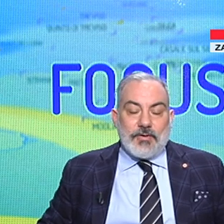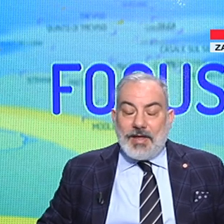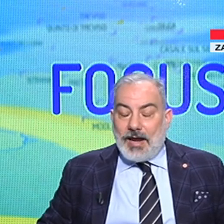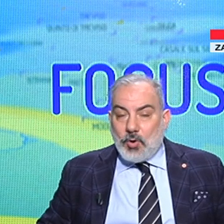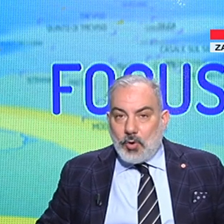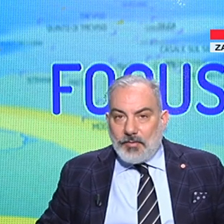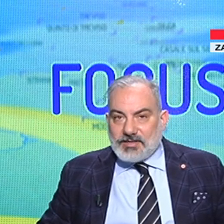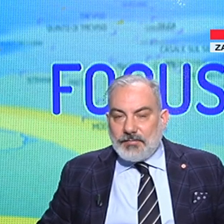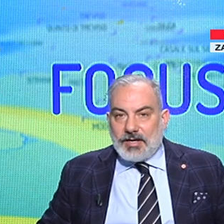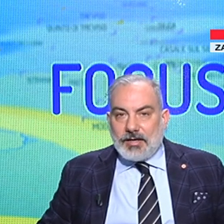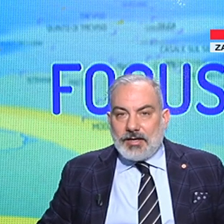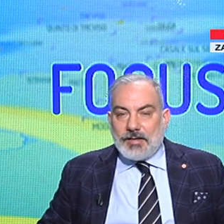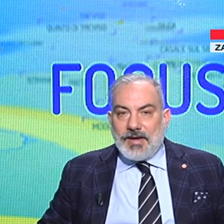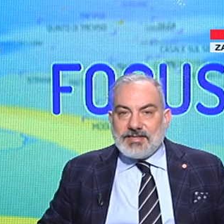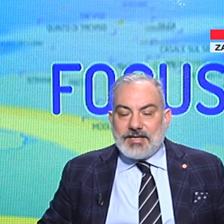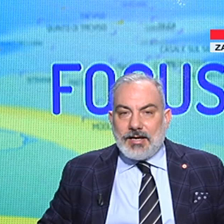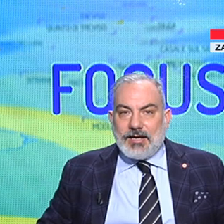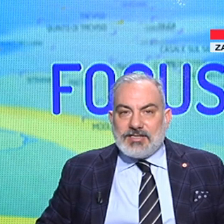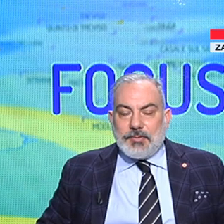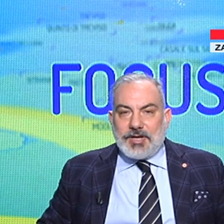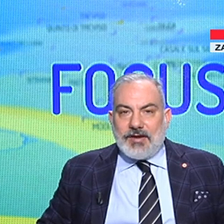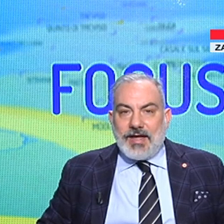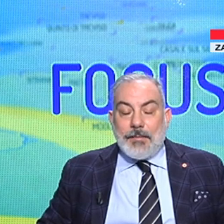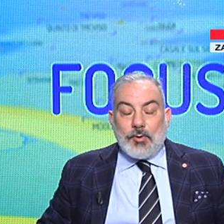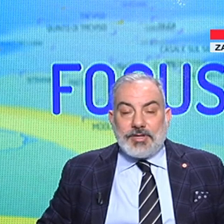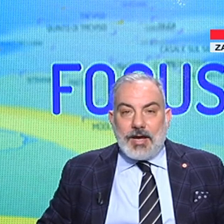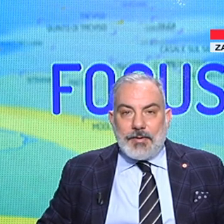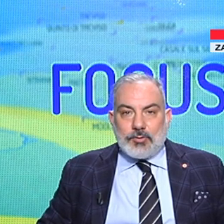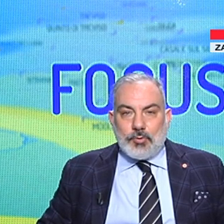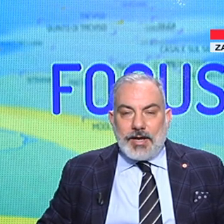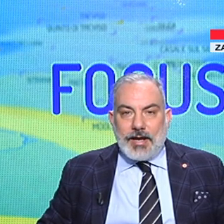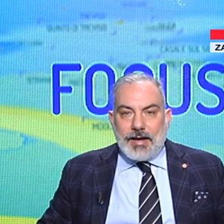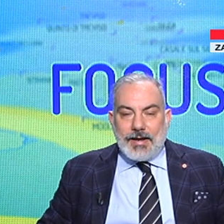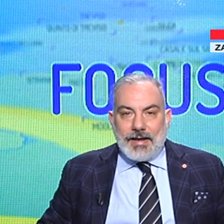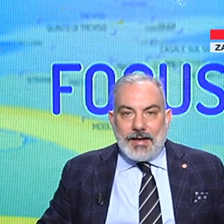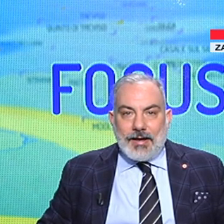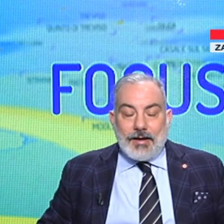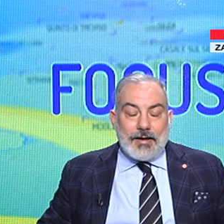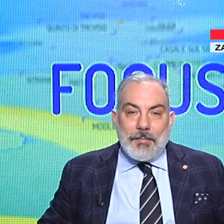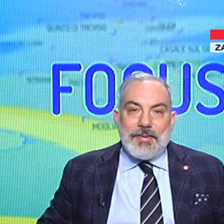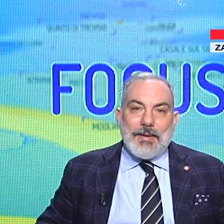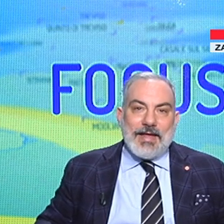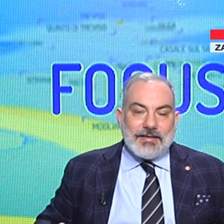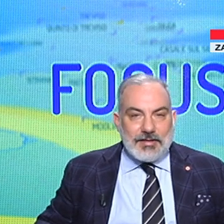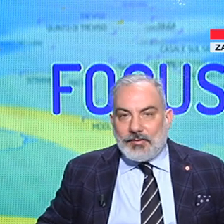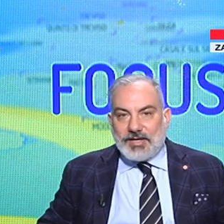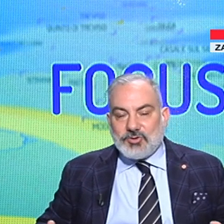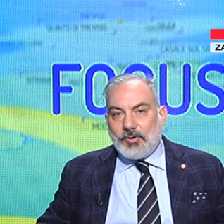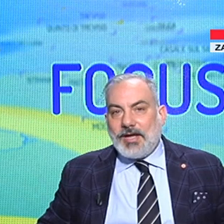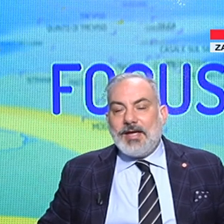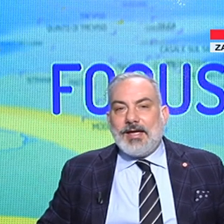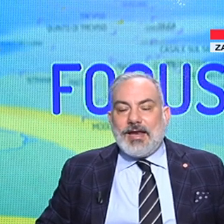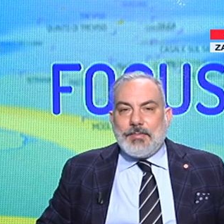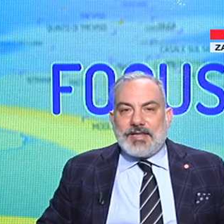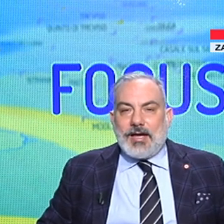lo confermeranno, come sembra che debba essere, si potrà arrivare a molte riaperture e a ampliamenti di quelle che